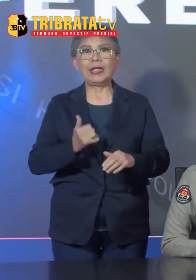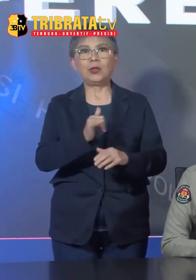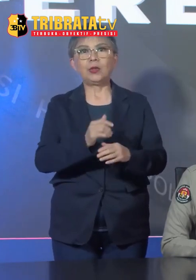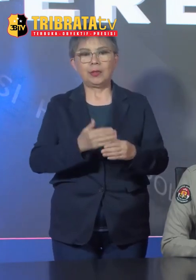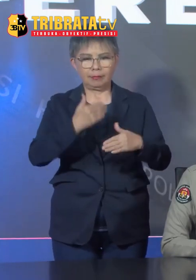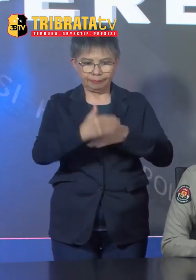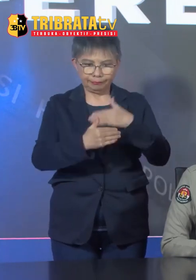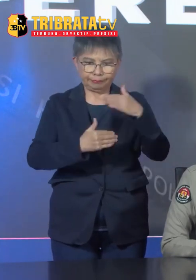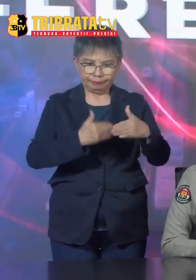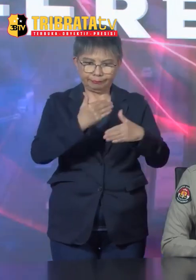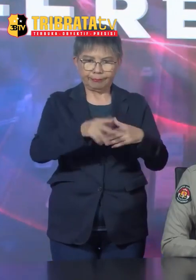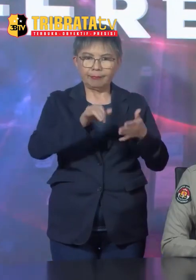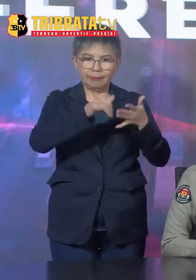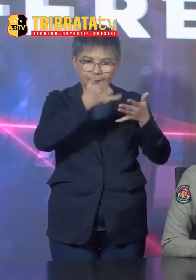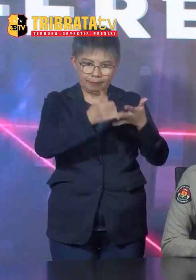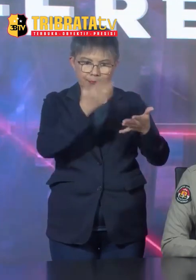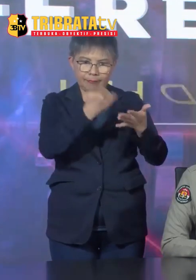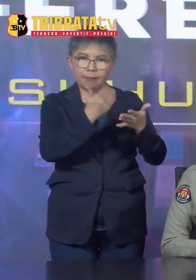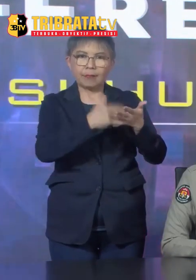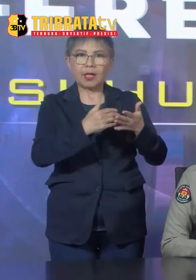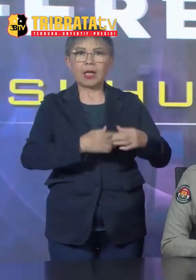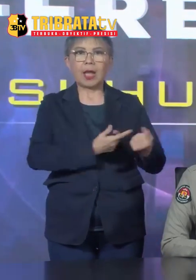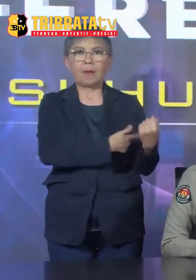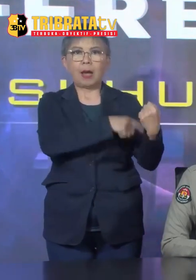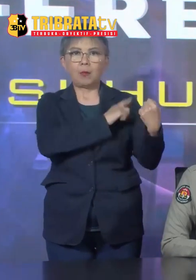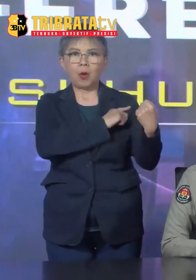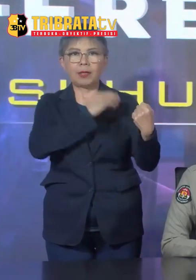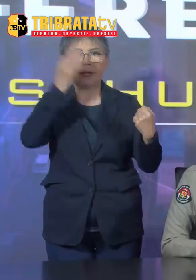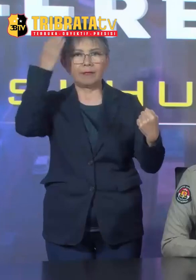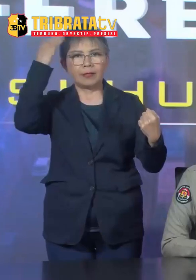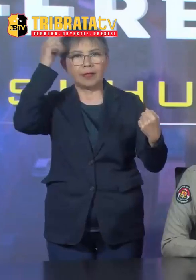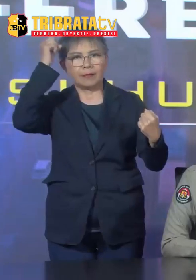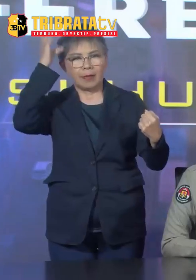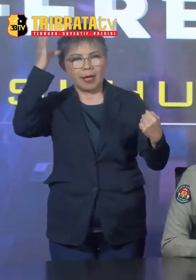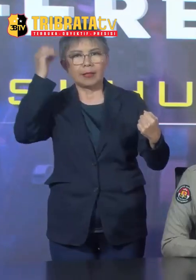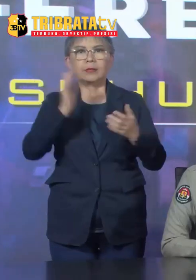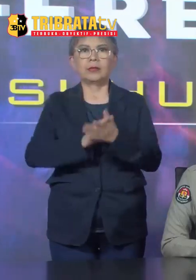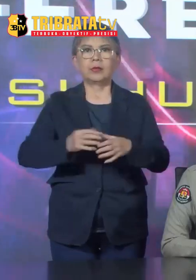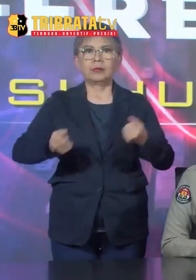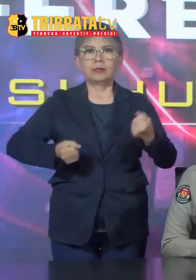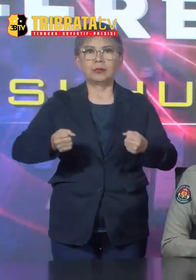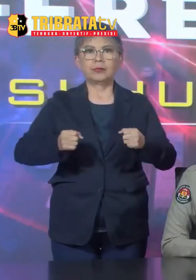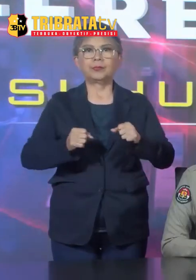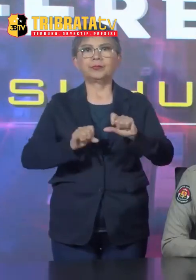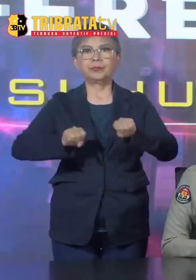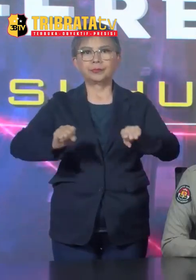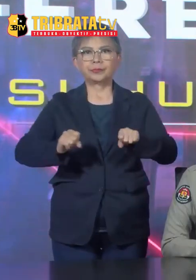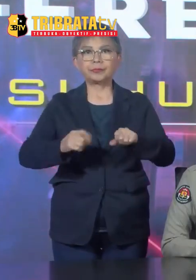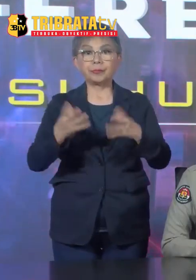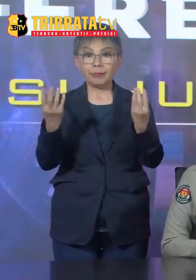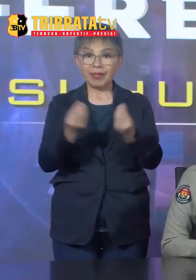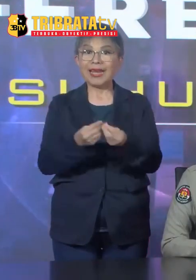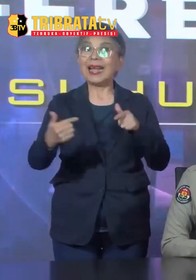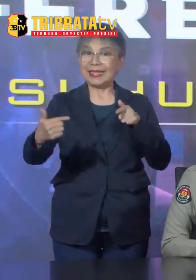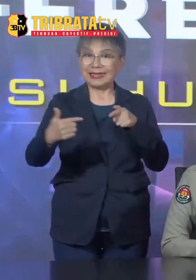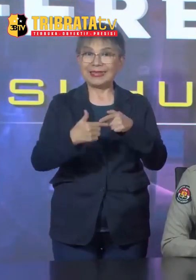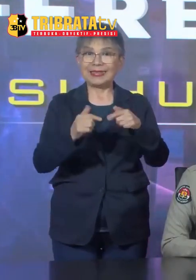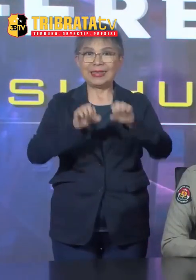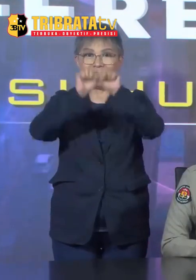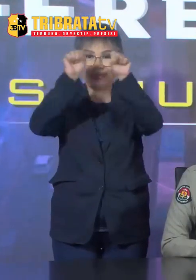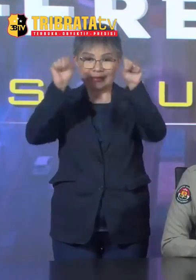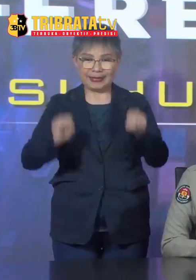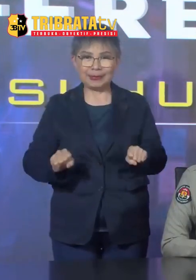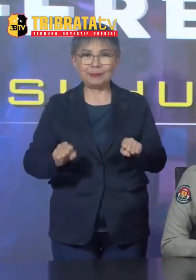tahapan verifikasi kemampuan dan pengetahuan mengemudi yang hasilnya juga akan terhubung dengan sistem